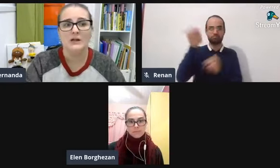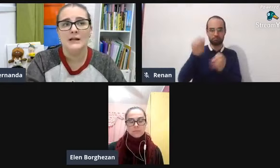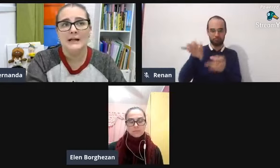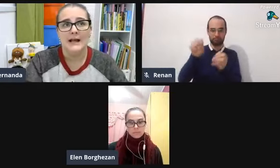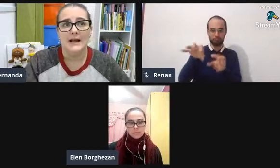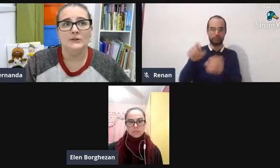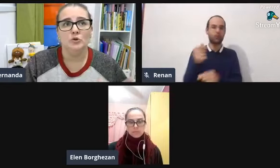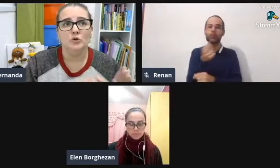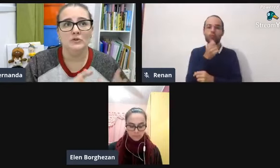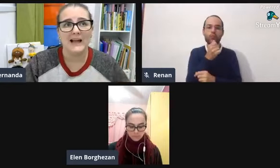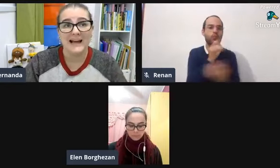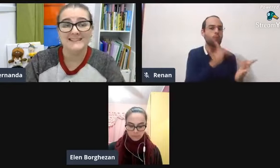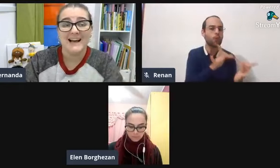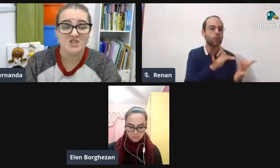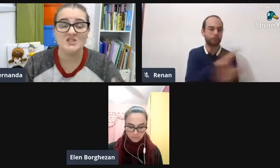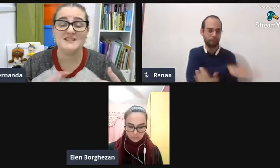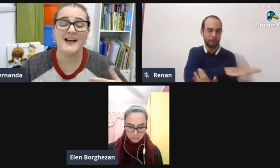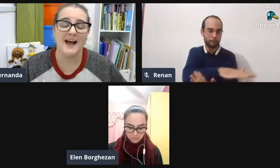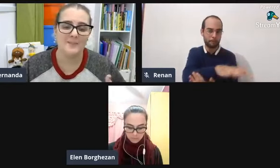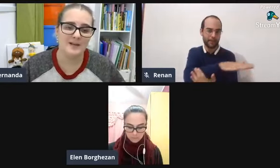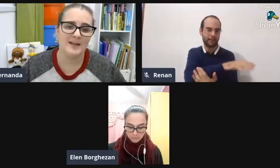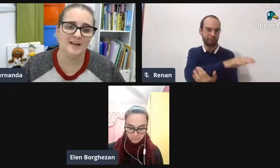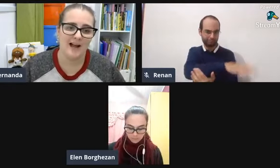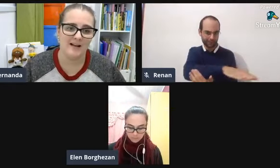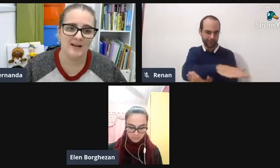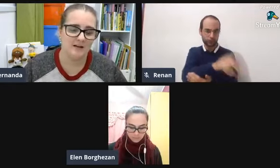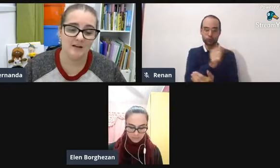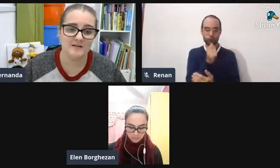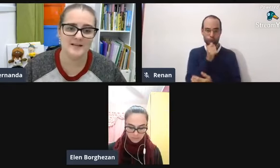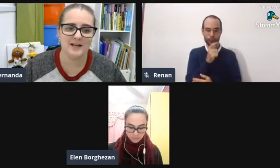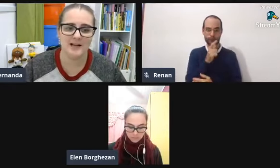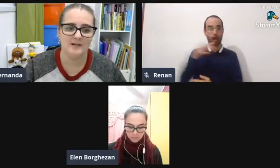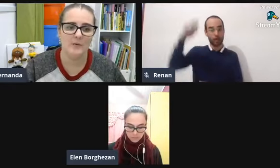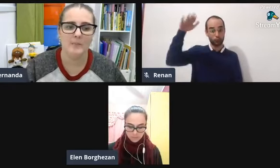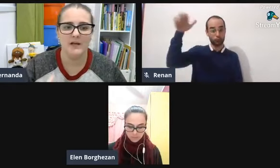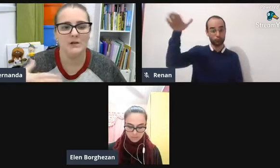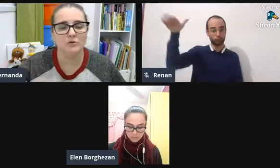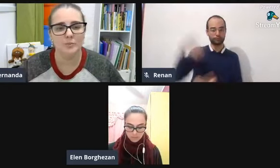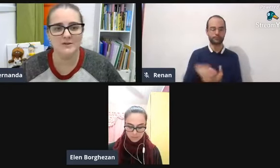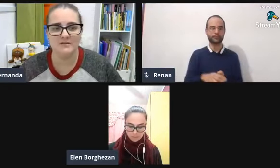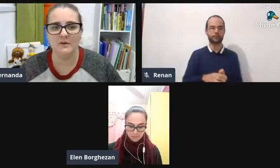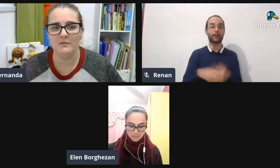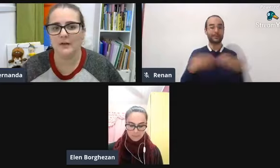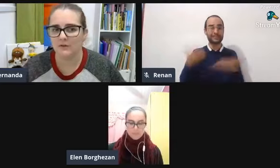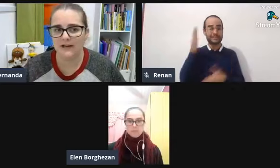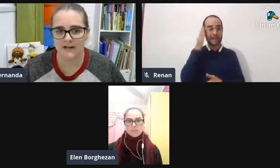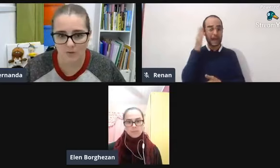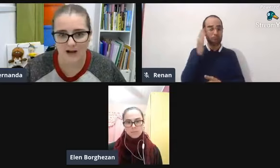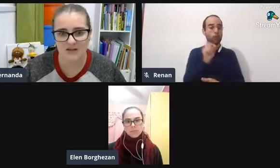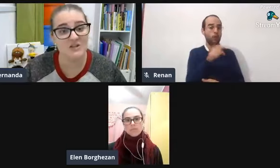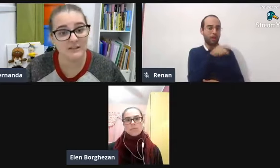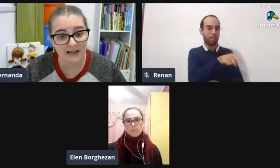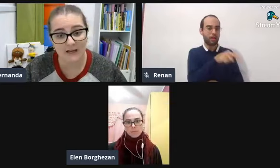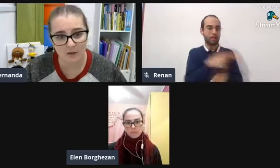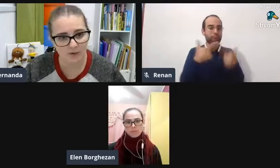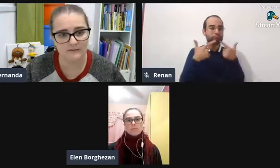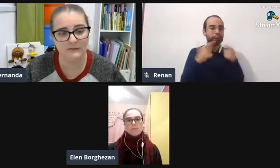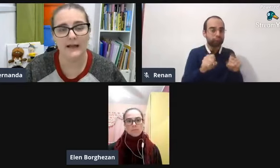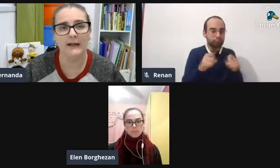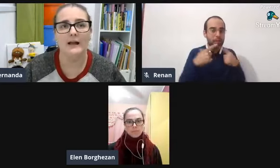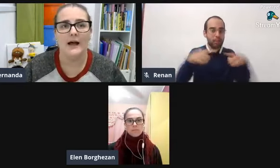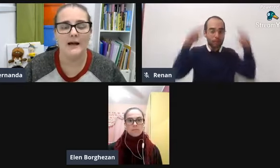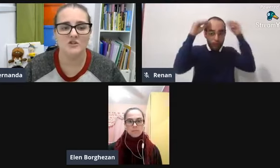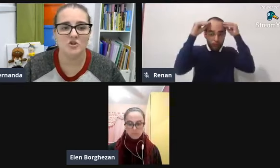universo. A gente sabe que a criança, ela leva um período para o desenvolvimento da linguagem e da